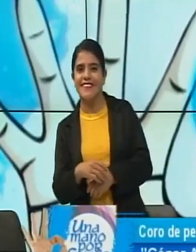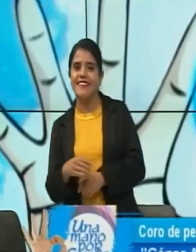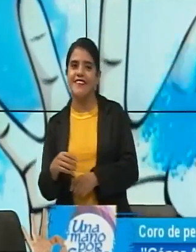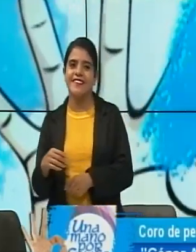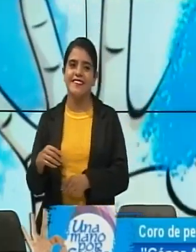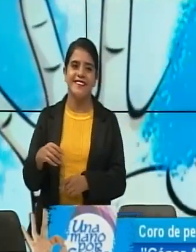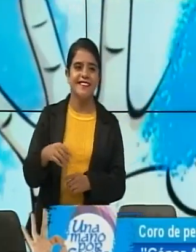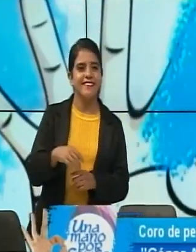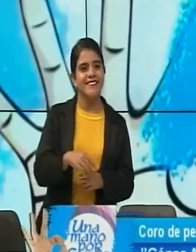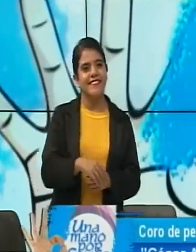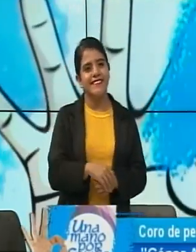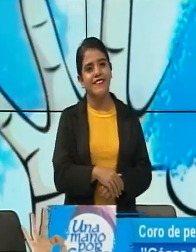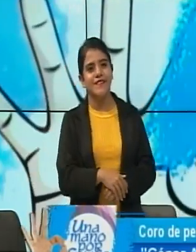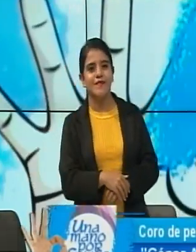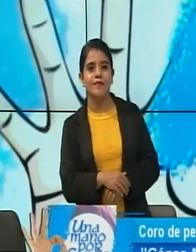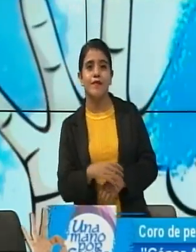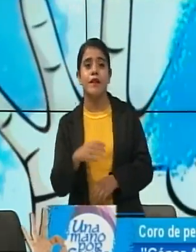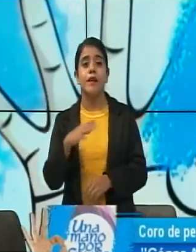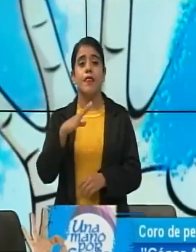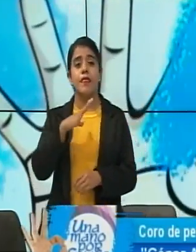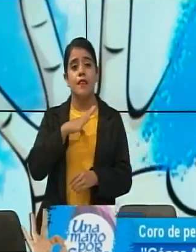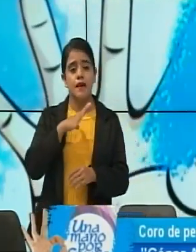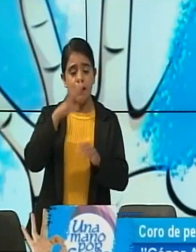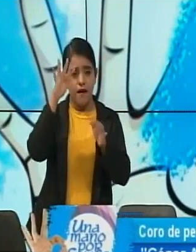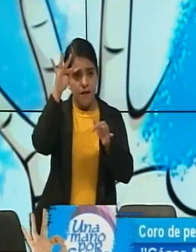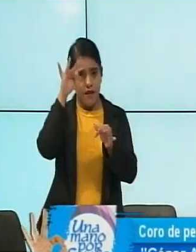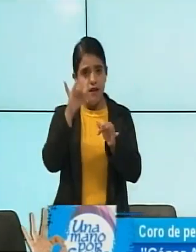llegar. Ten fe,